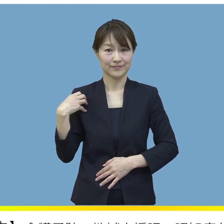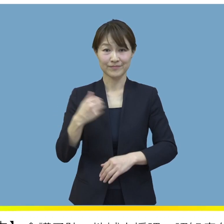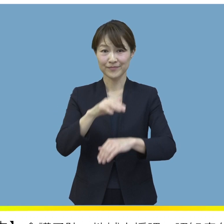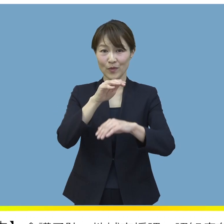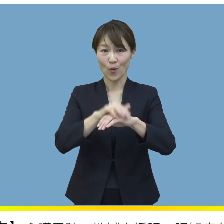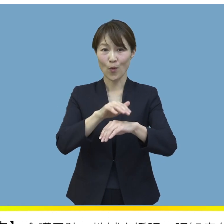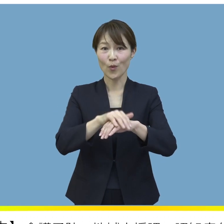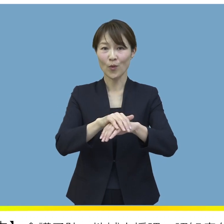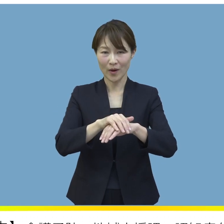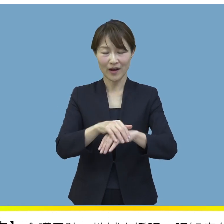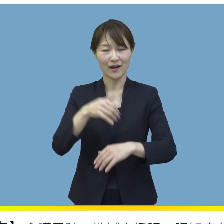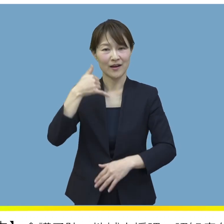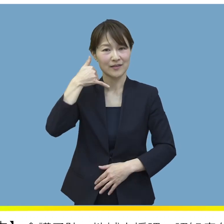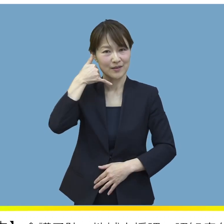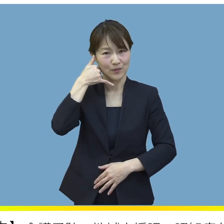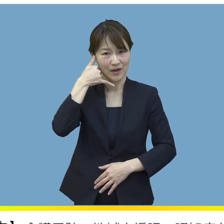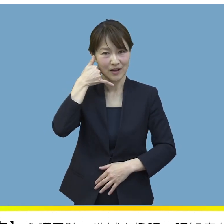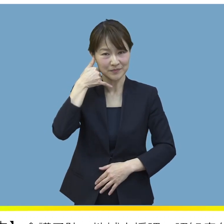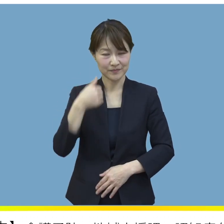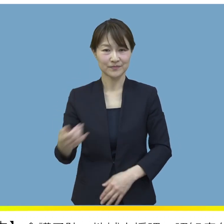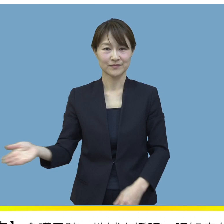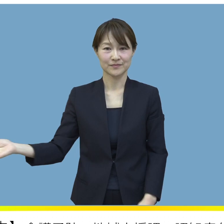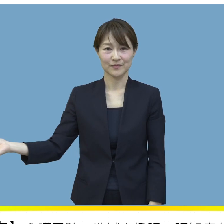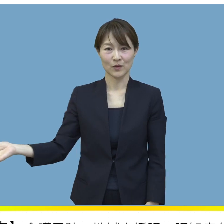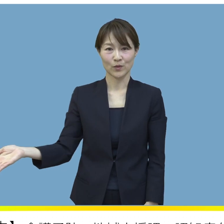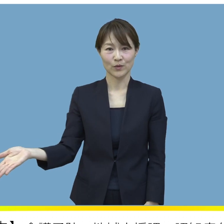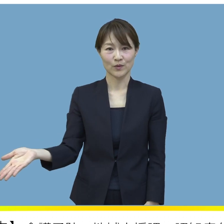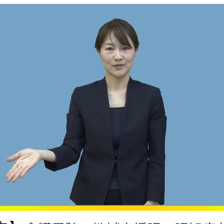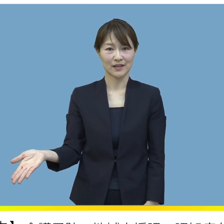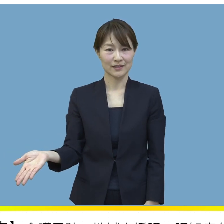電話5432